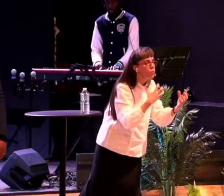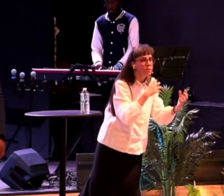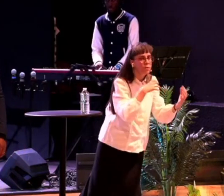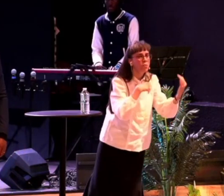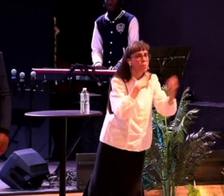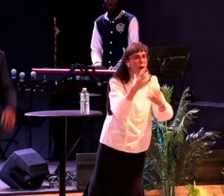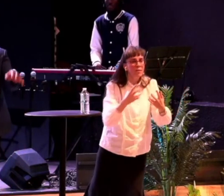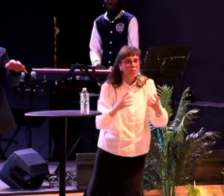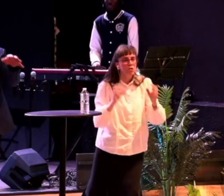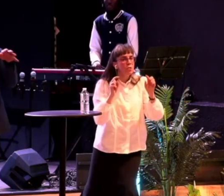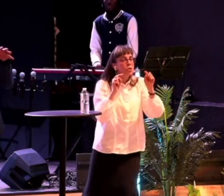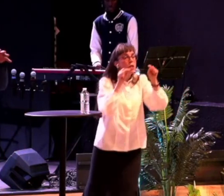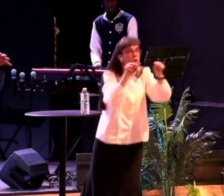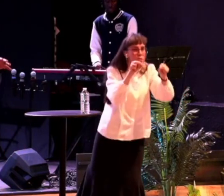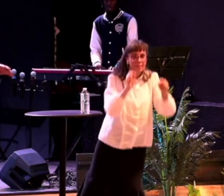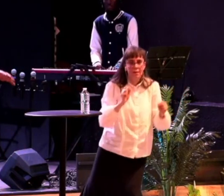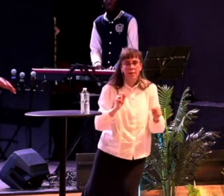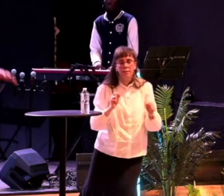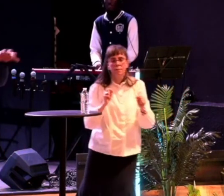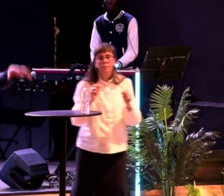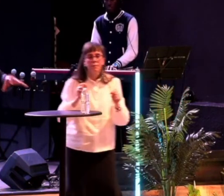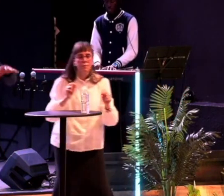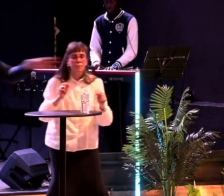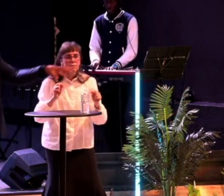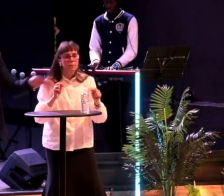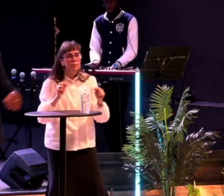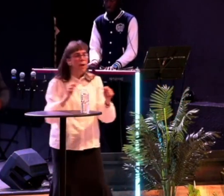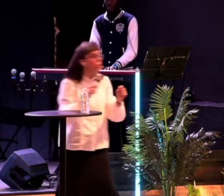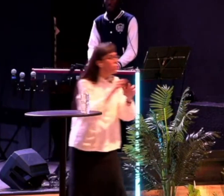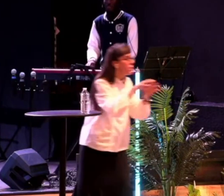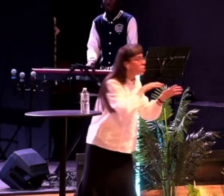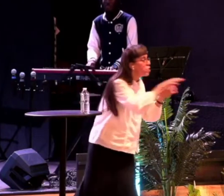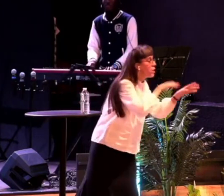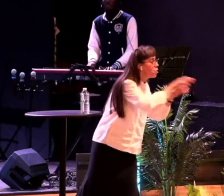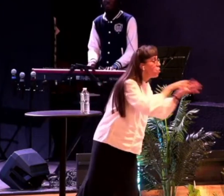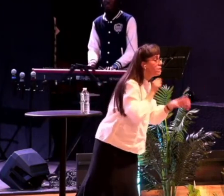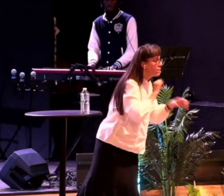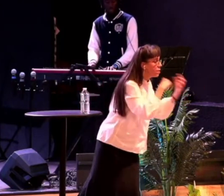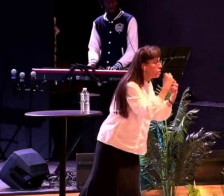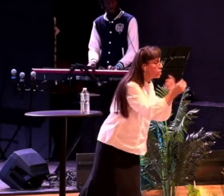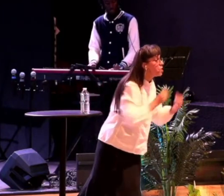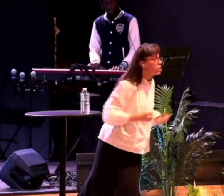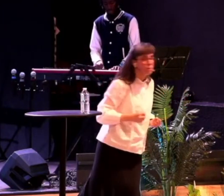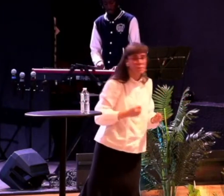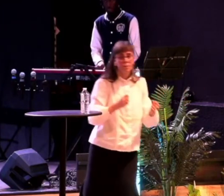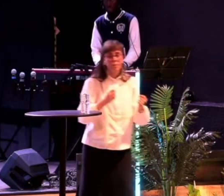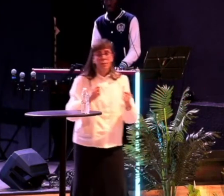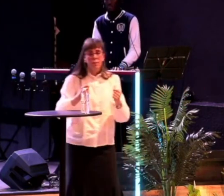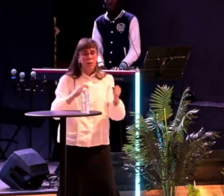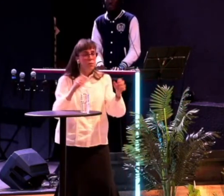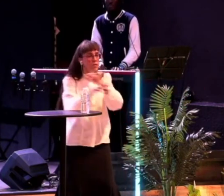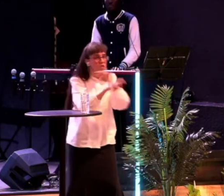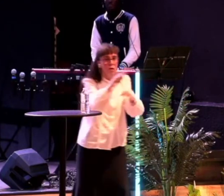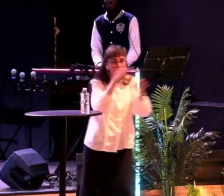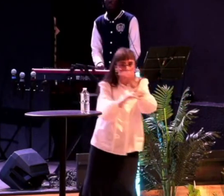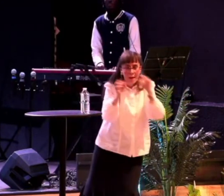his wisdom to the power of darkness concerning your destiny. Sinon, le diable va changer toute sa stratégie. Otherwise, the devil will change all his strategy. Il va changer toute sa stratégie.